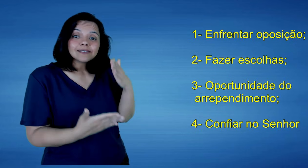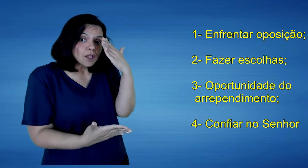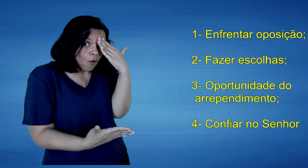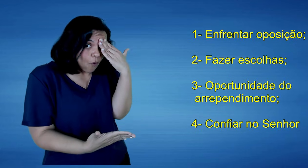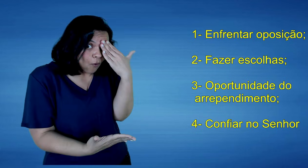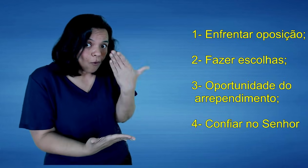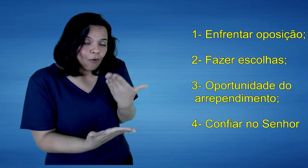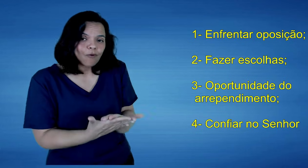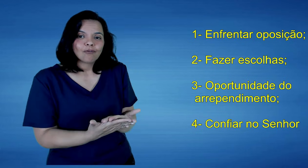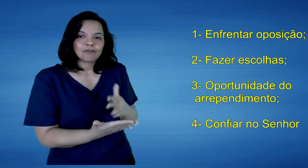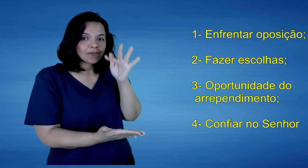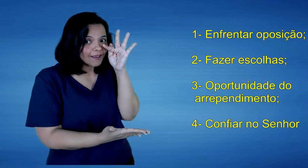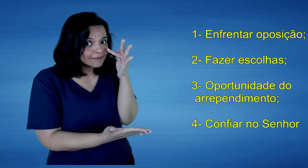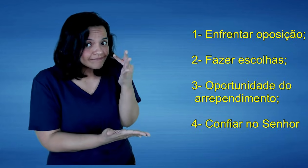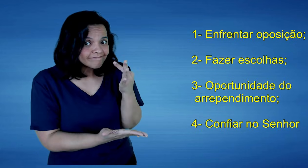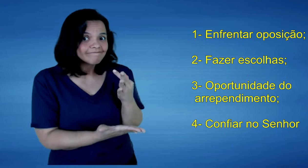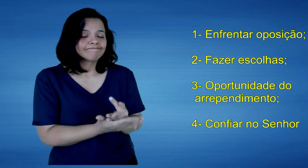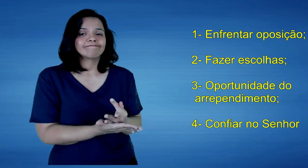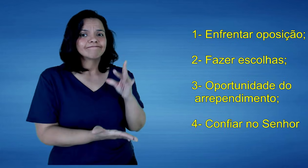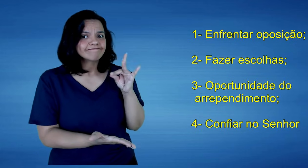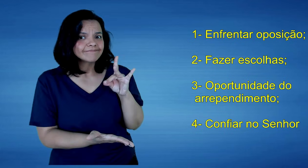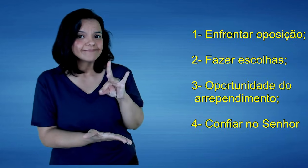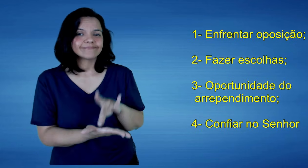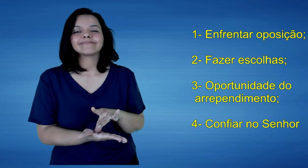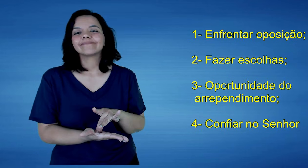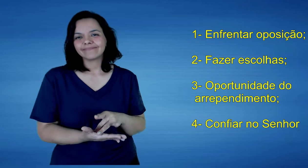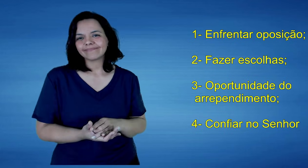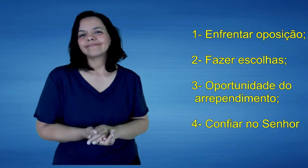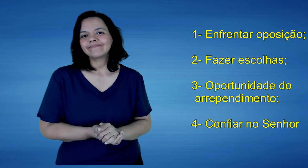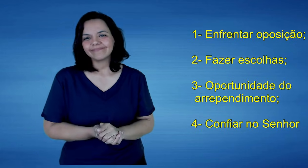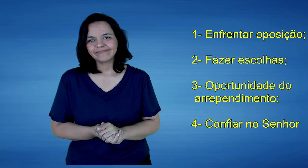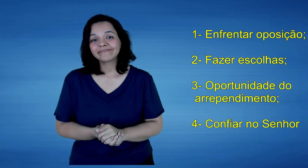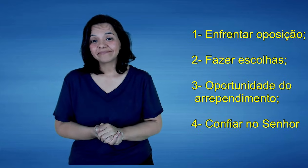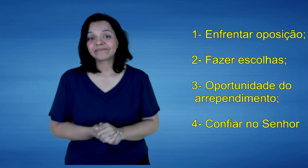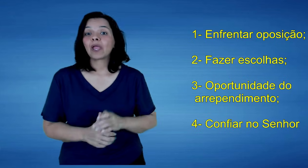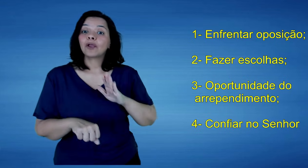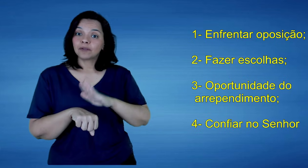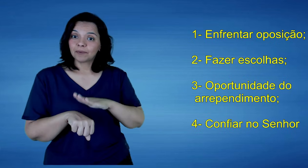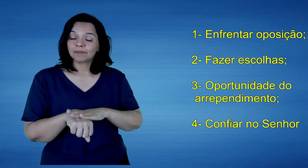Agora, Adão ele precisa confiar muito mais, ele precisa exercer fé no Senhor.